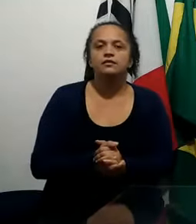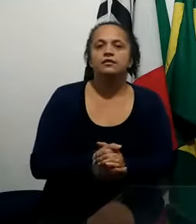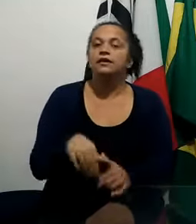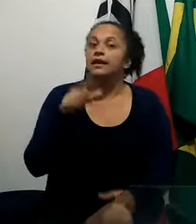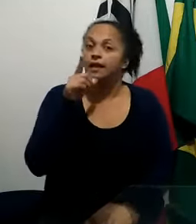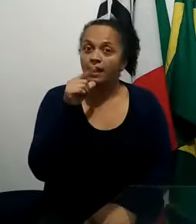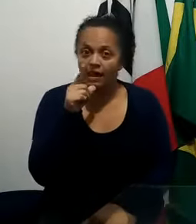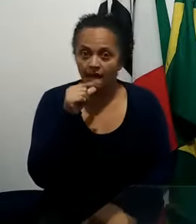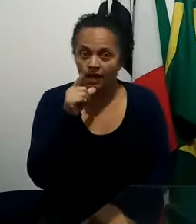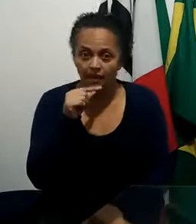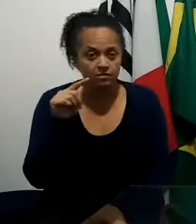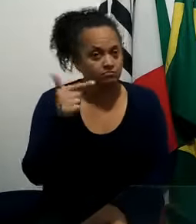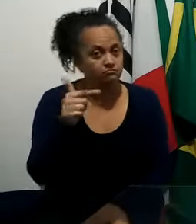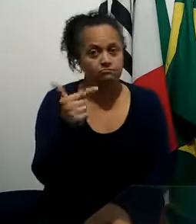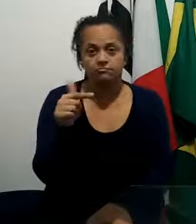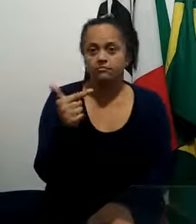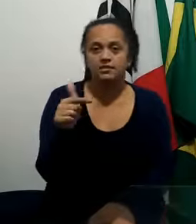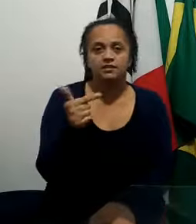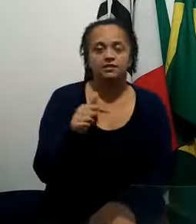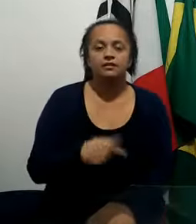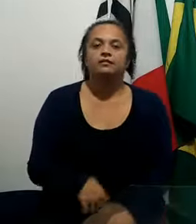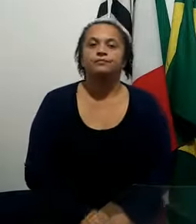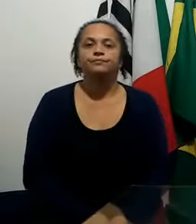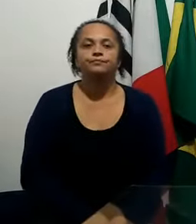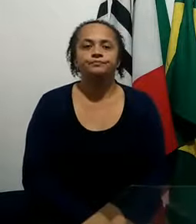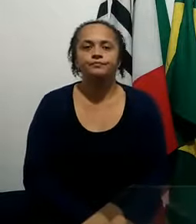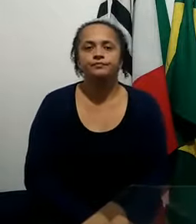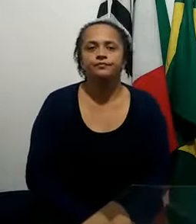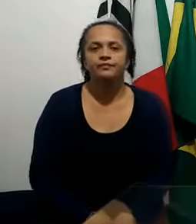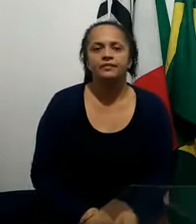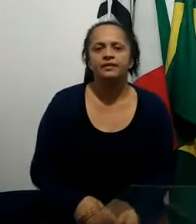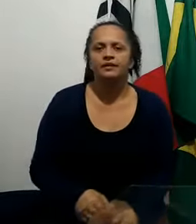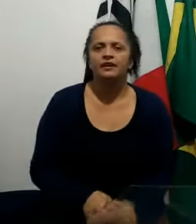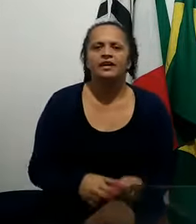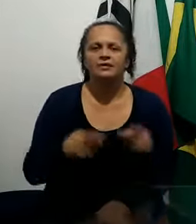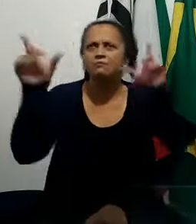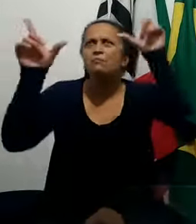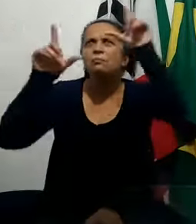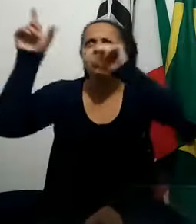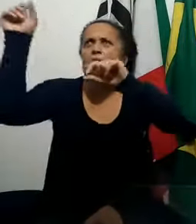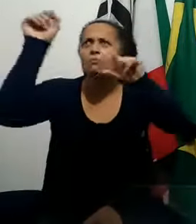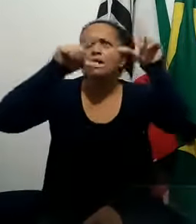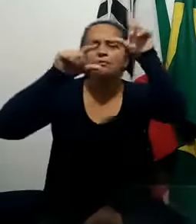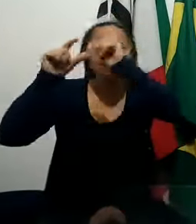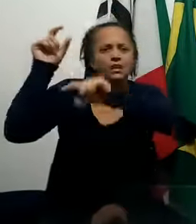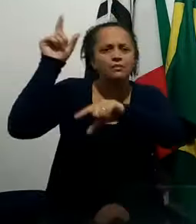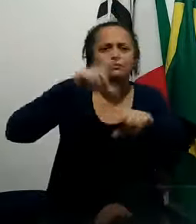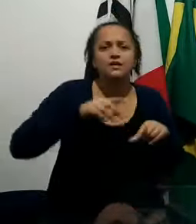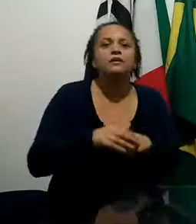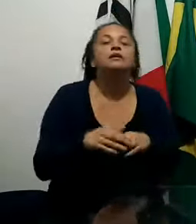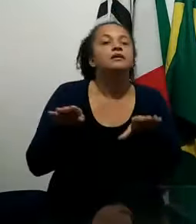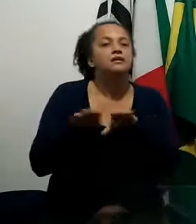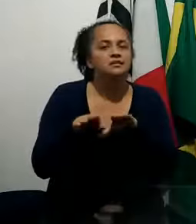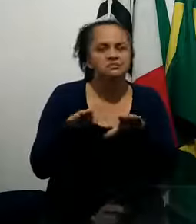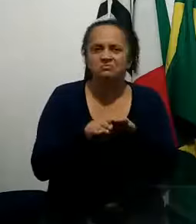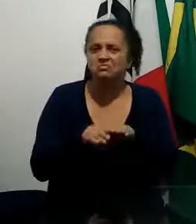de águas, uma estrela chamada Absinto, e 1/3 das